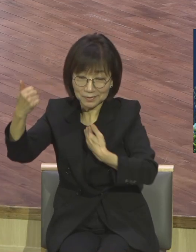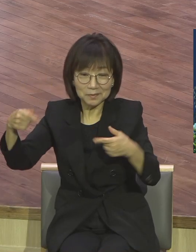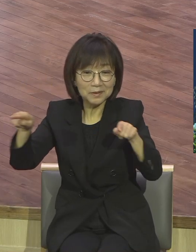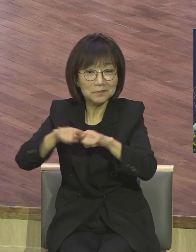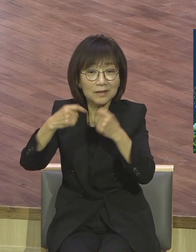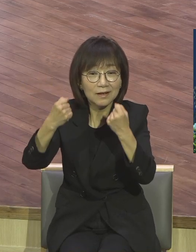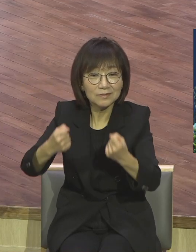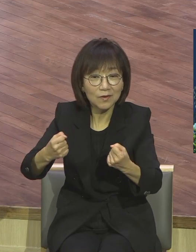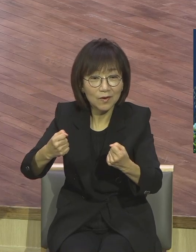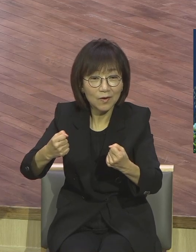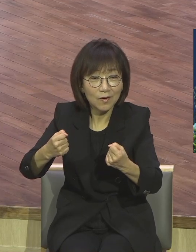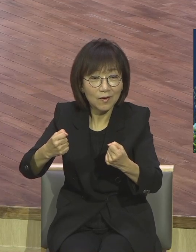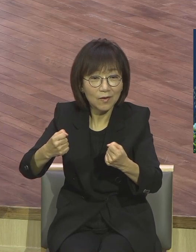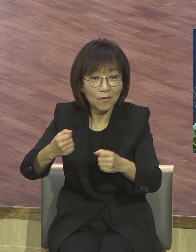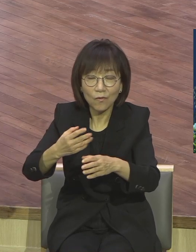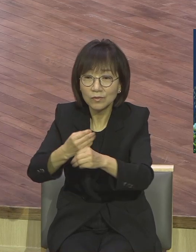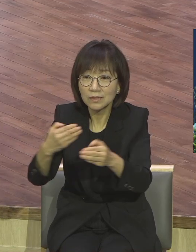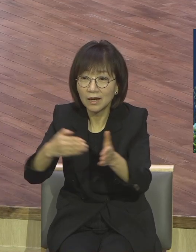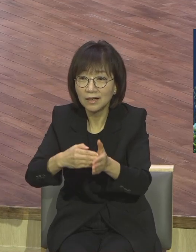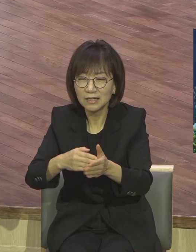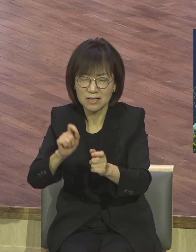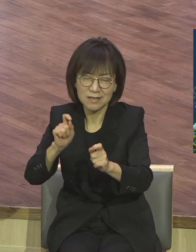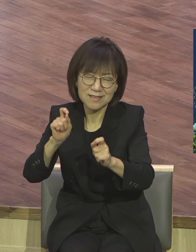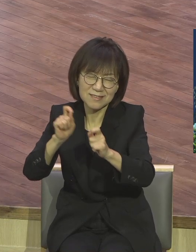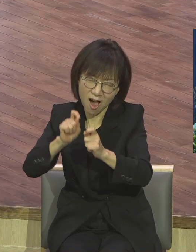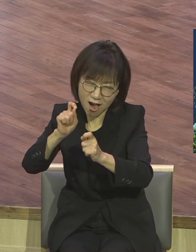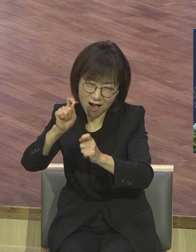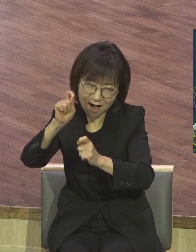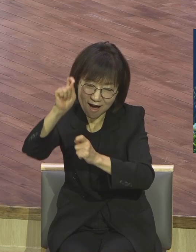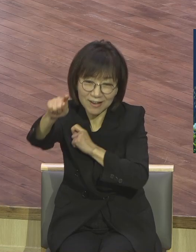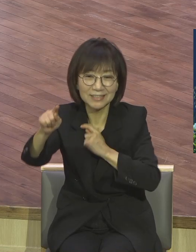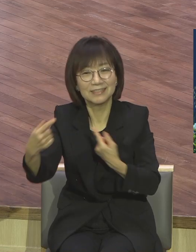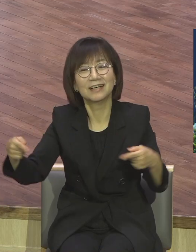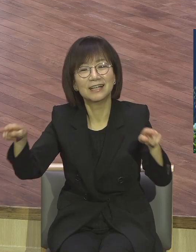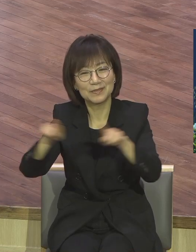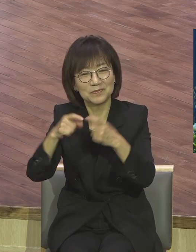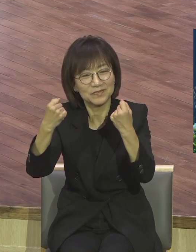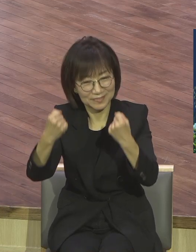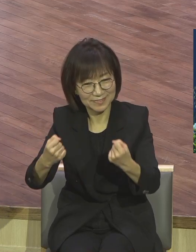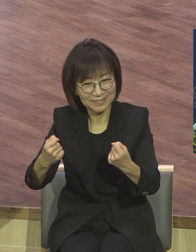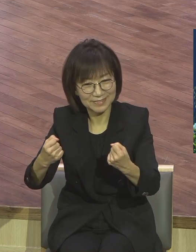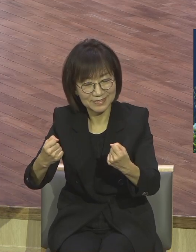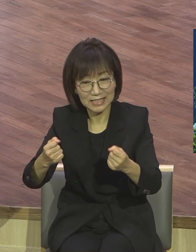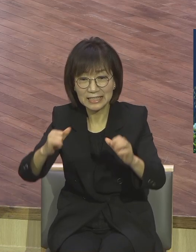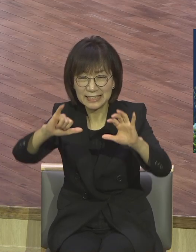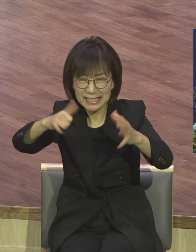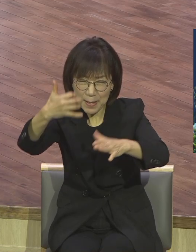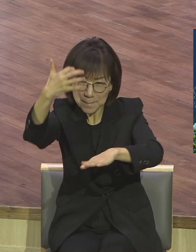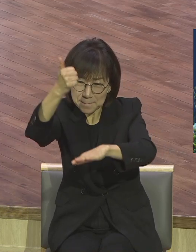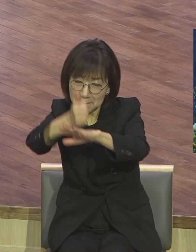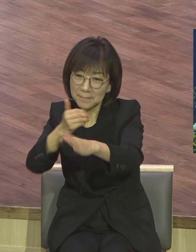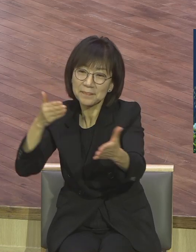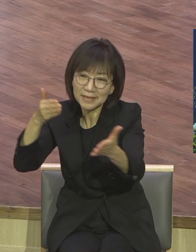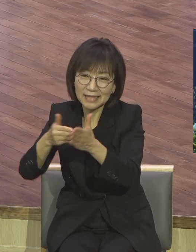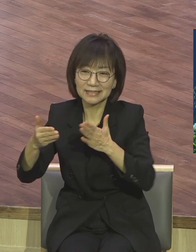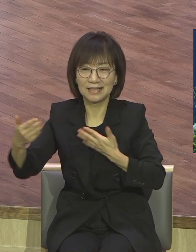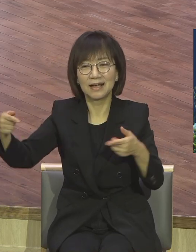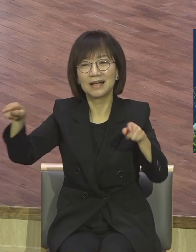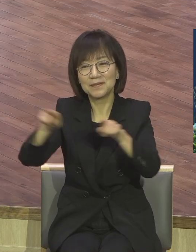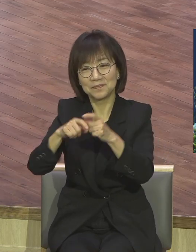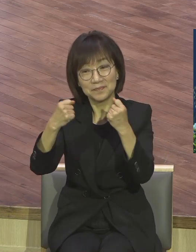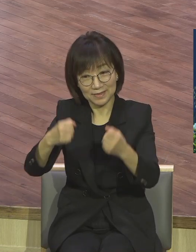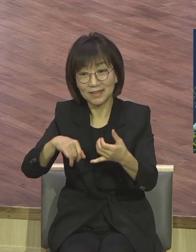계신다. 어떻게 언제까지? 영원히 이 세상 끝날까지.